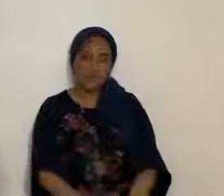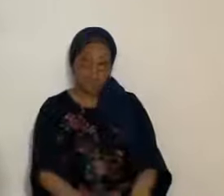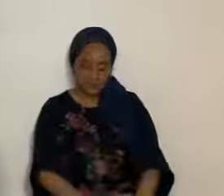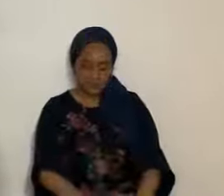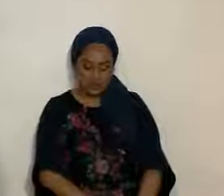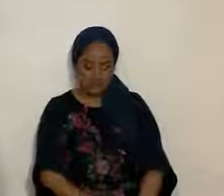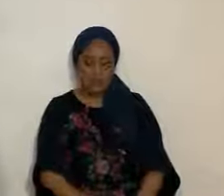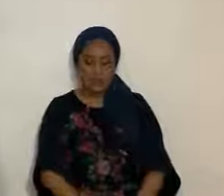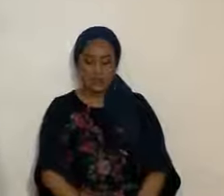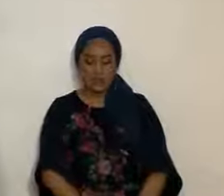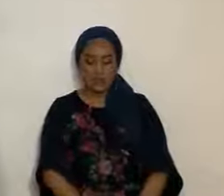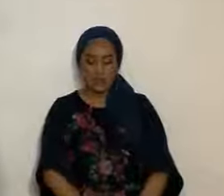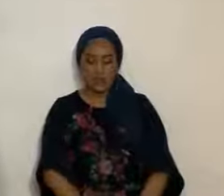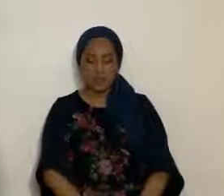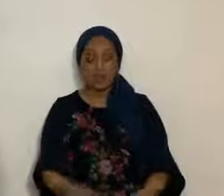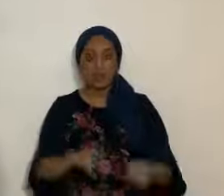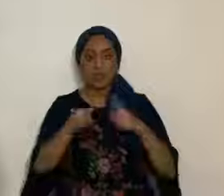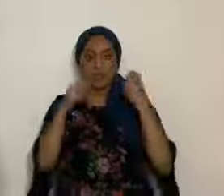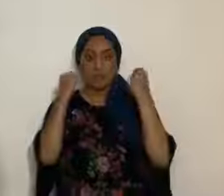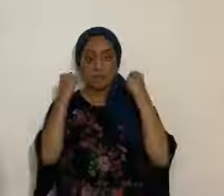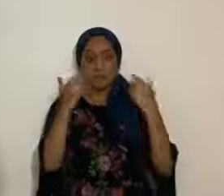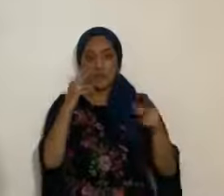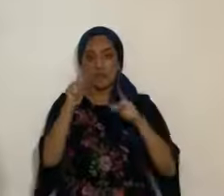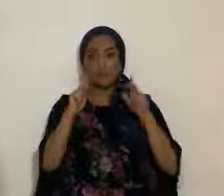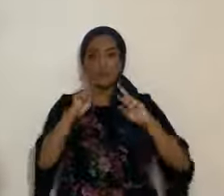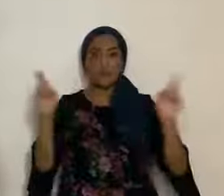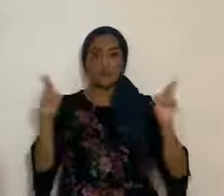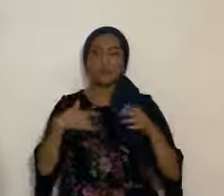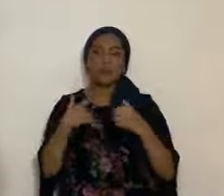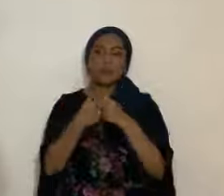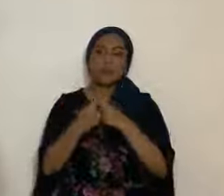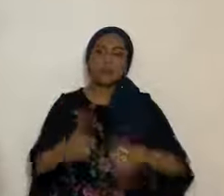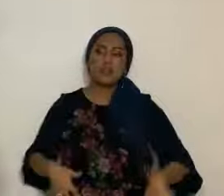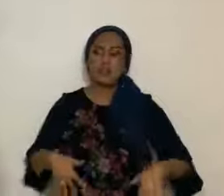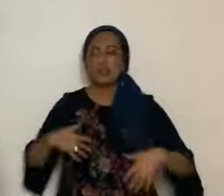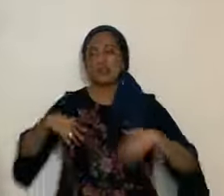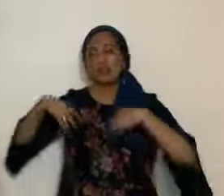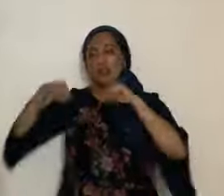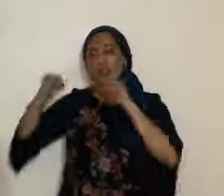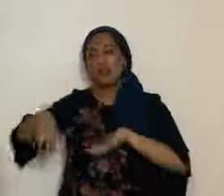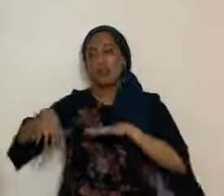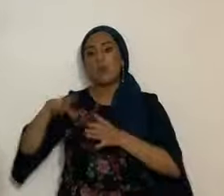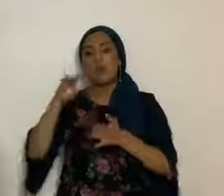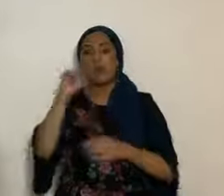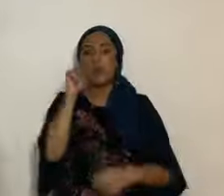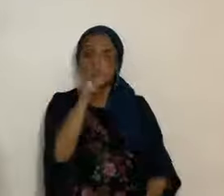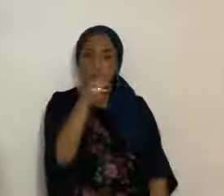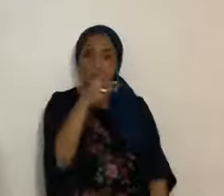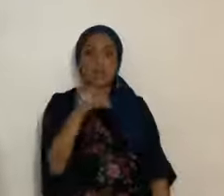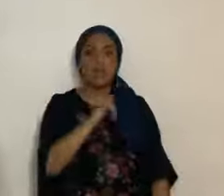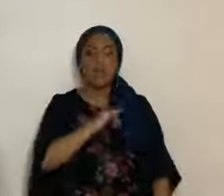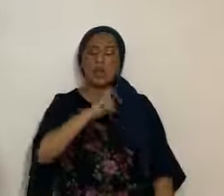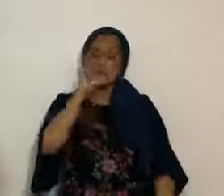Y sin embargo, muchos ya han renunciado a ello. Que tú y yo prosigamos fieles